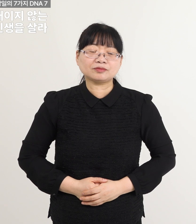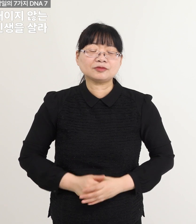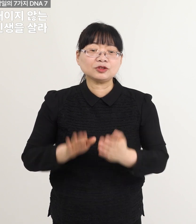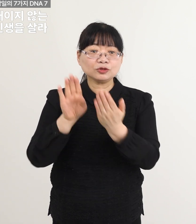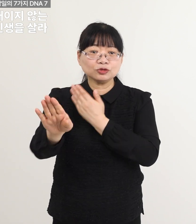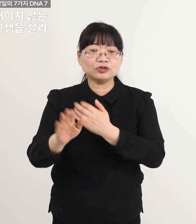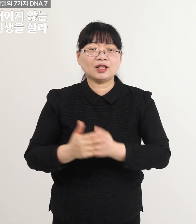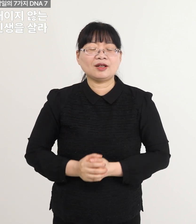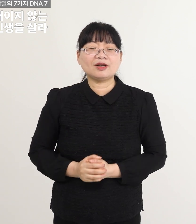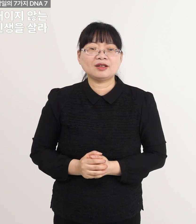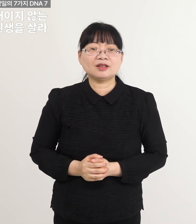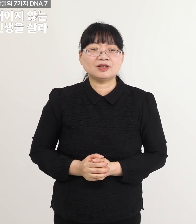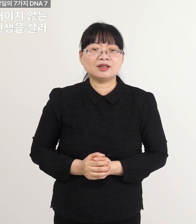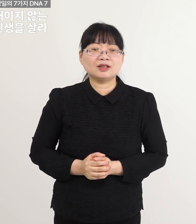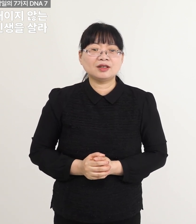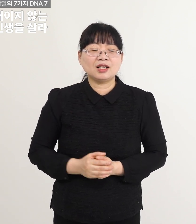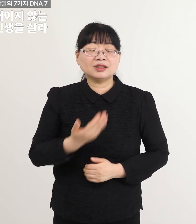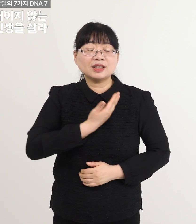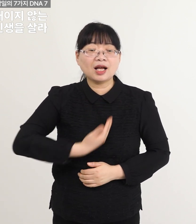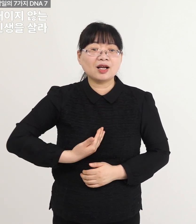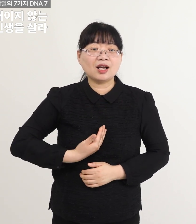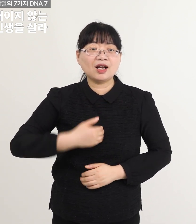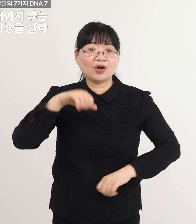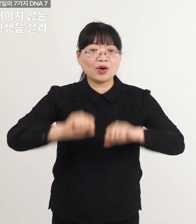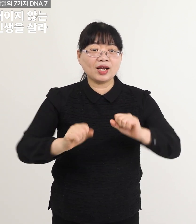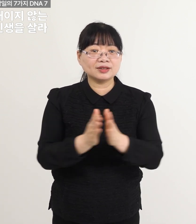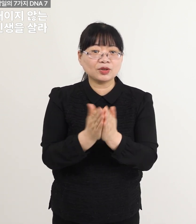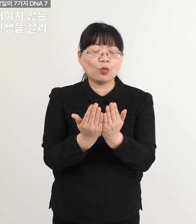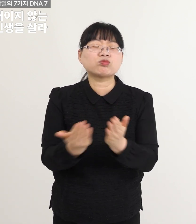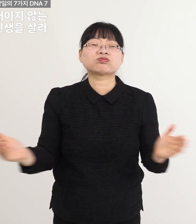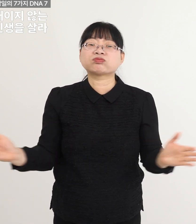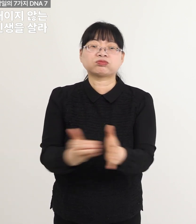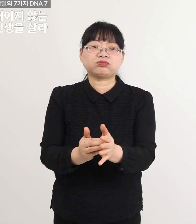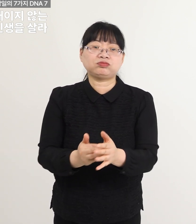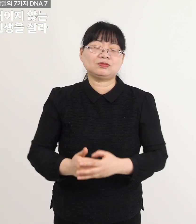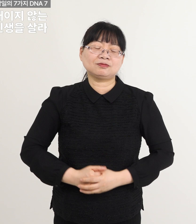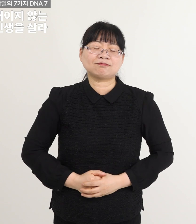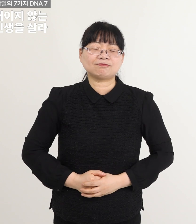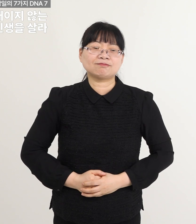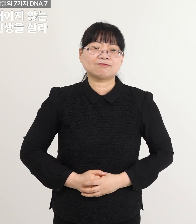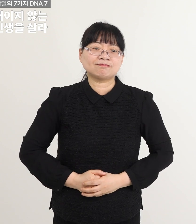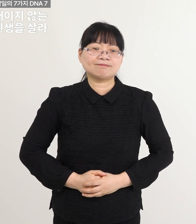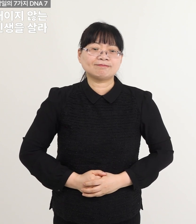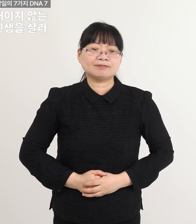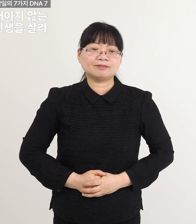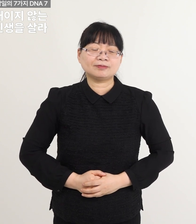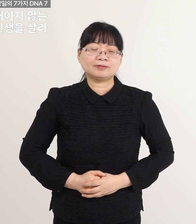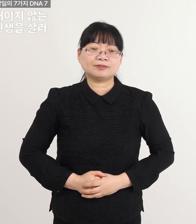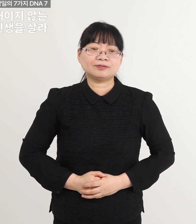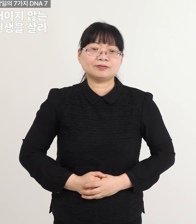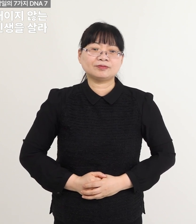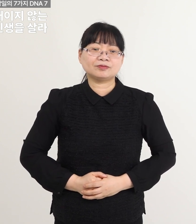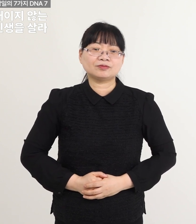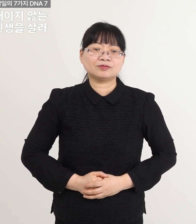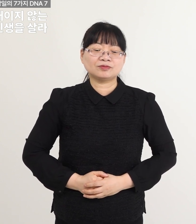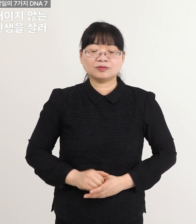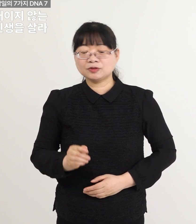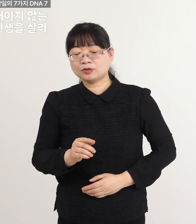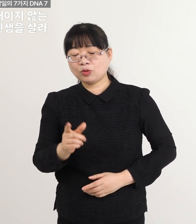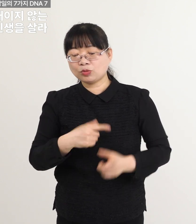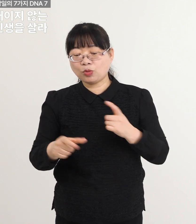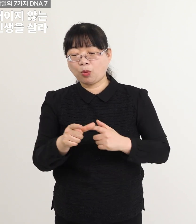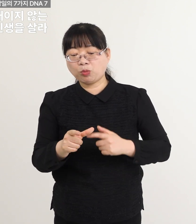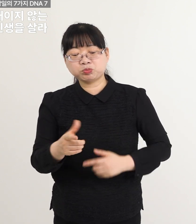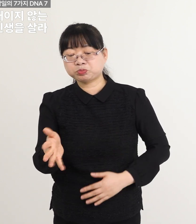그리고 사도행전이 그냥 끝나버리네요. 그죠? 뒤에 뭐 없어요.